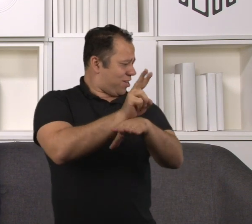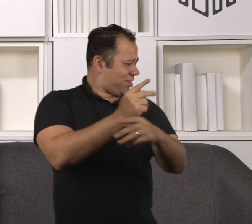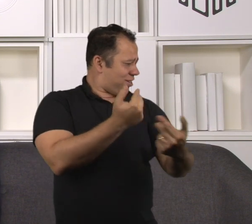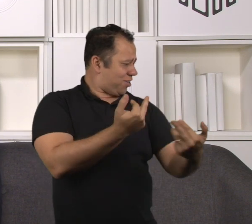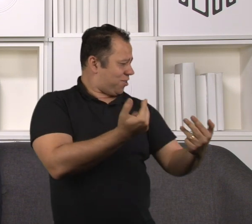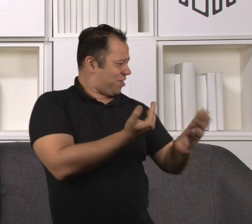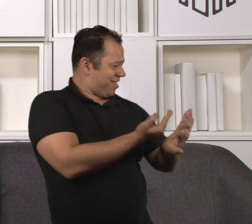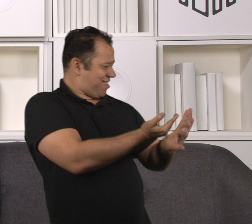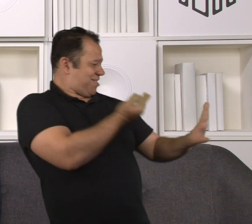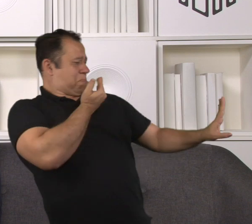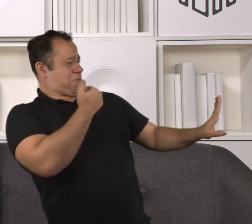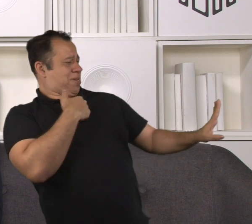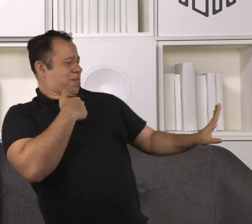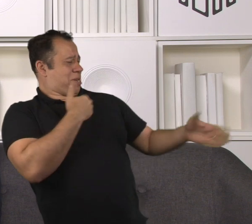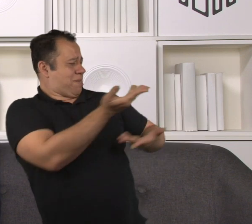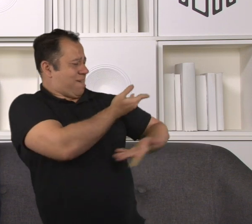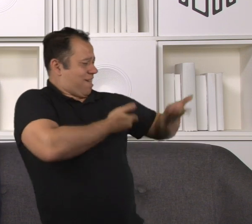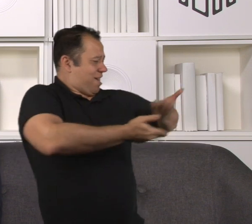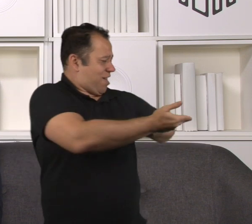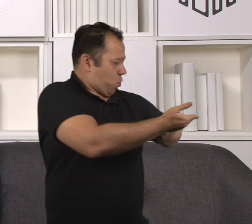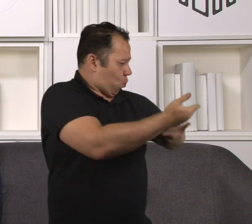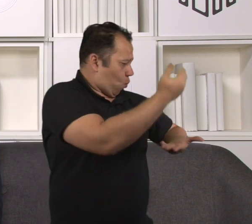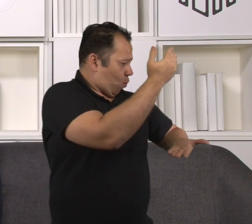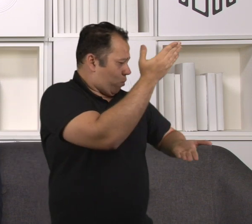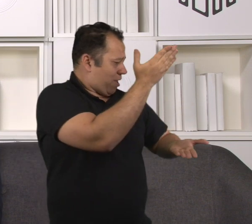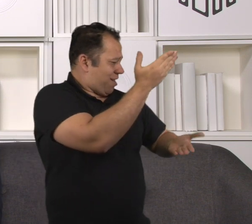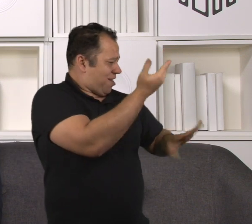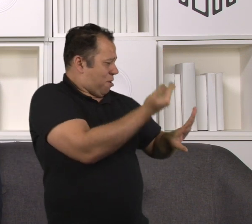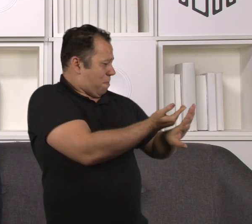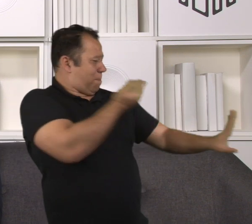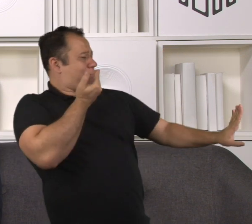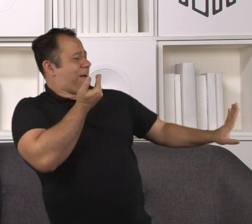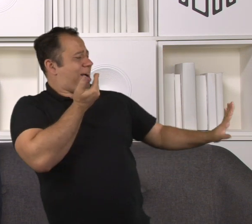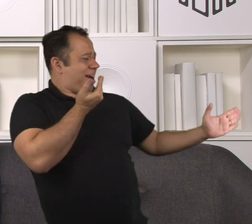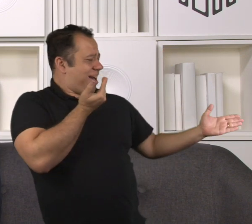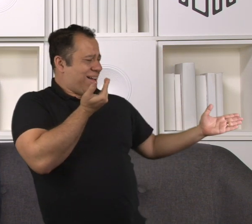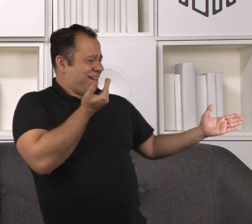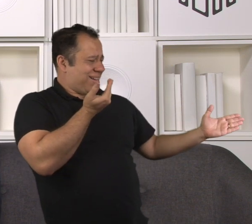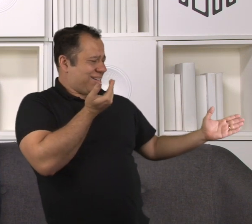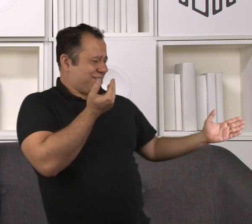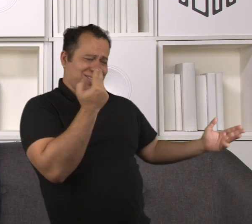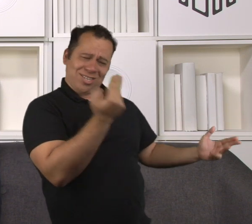morrer. Porque você não é autossuficiente, porque você não é